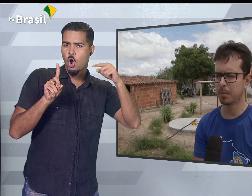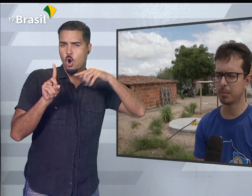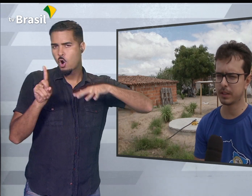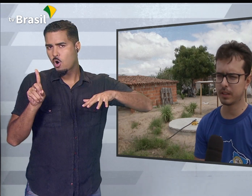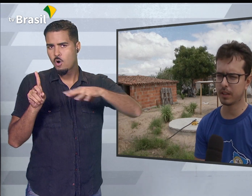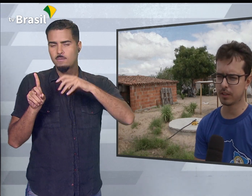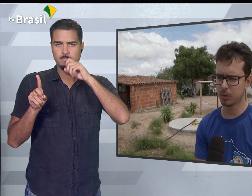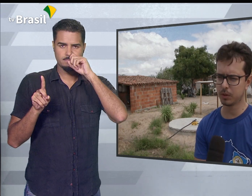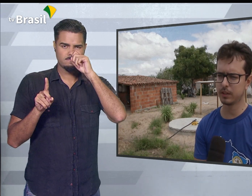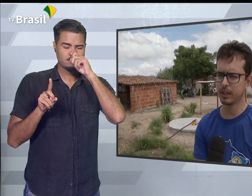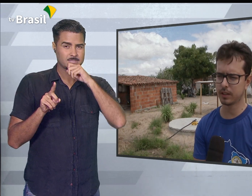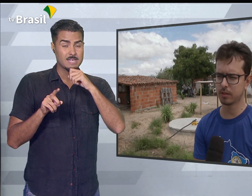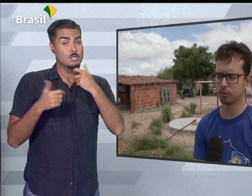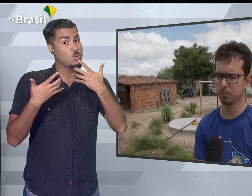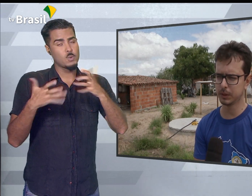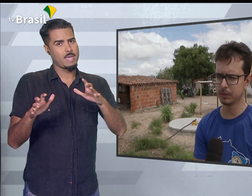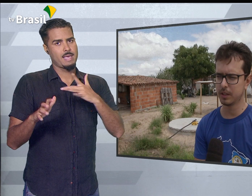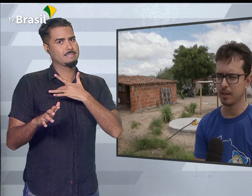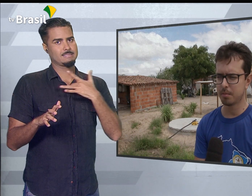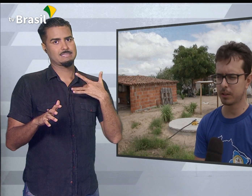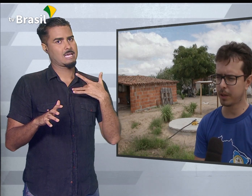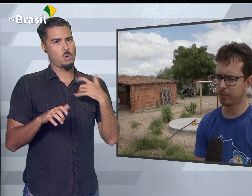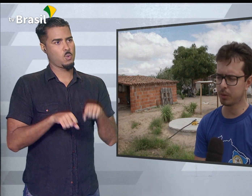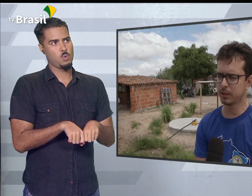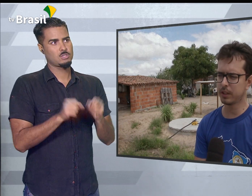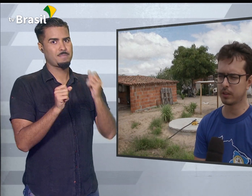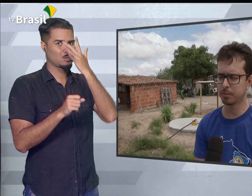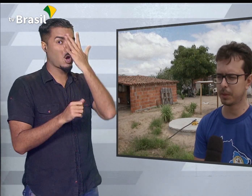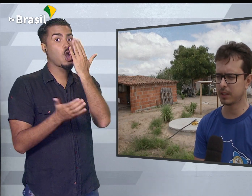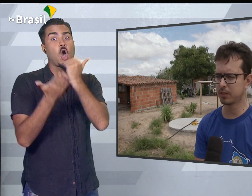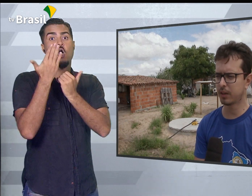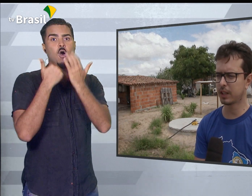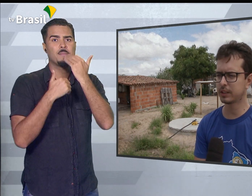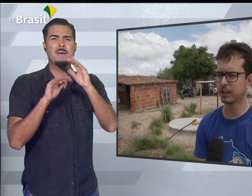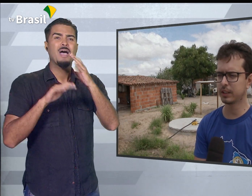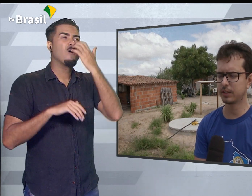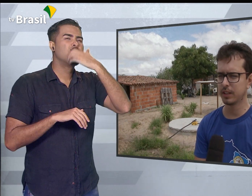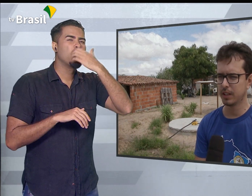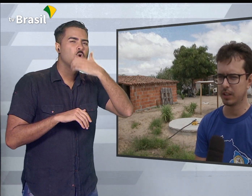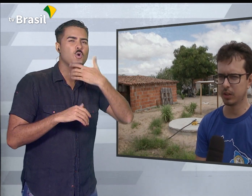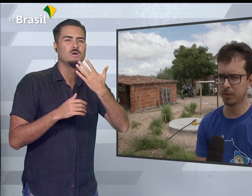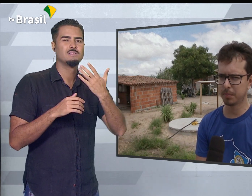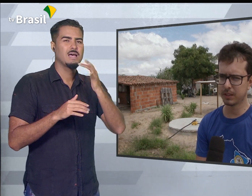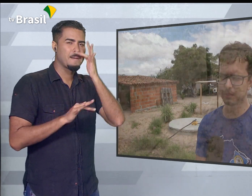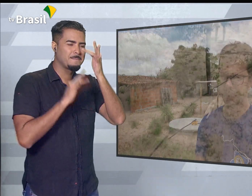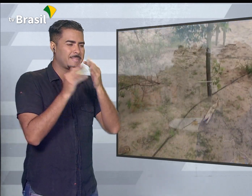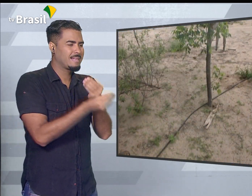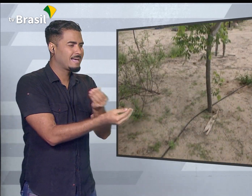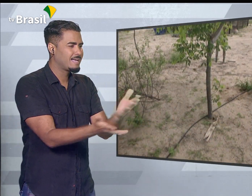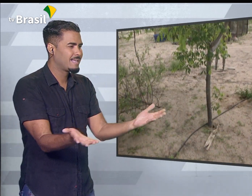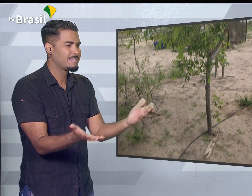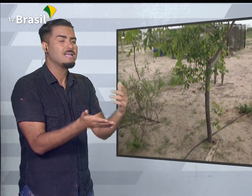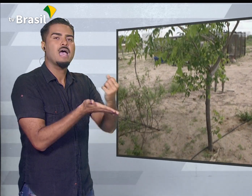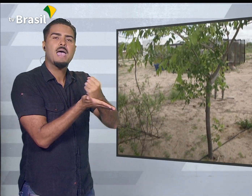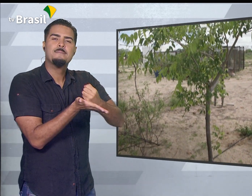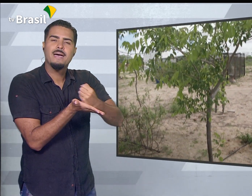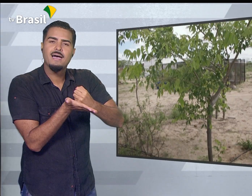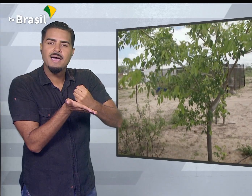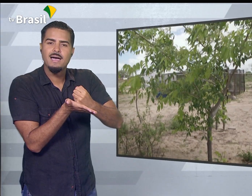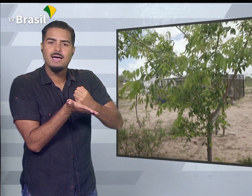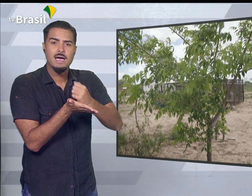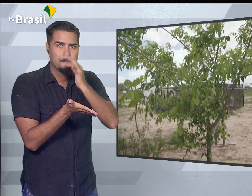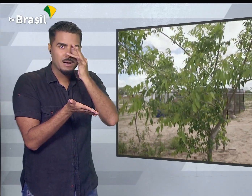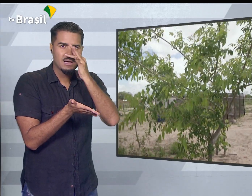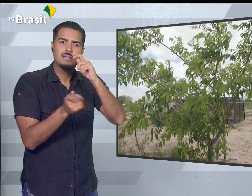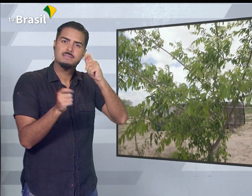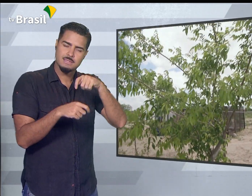não comprometer a saúde de quem está consumindo. Mas para fruteiras, plantas forrageiras e plantas medicinais, a gente está utilizando aí